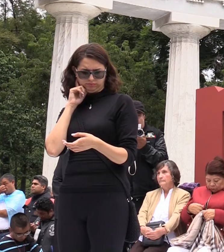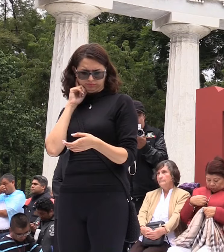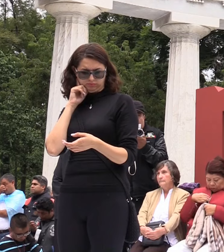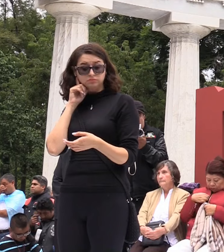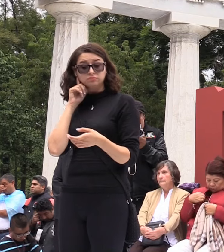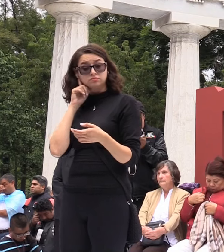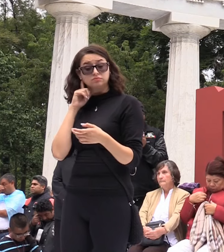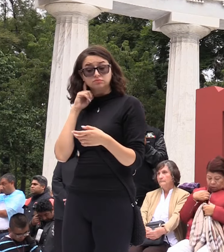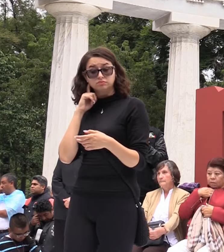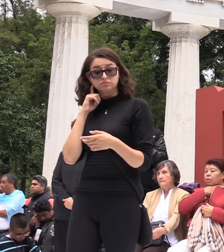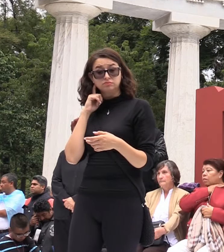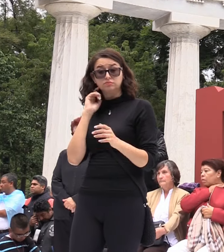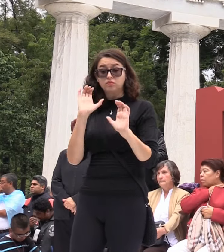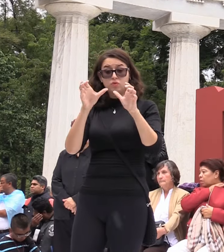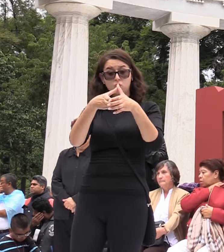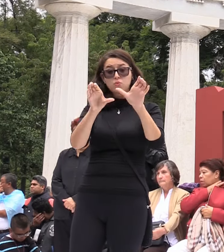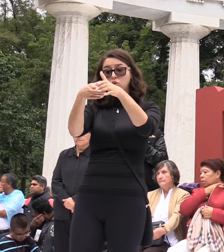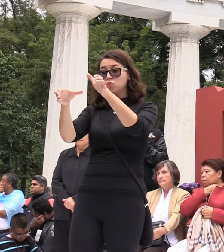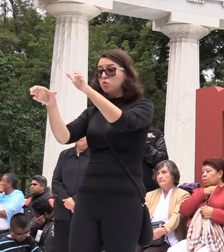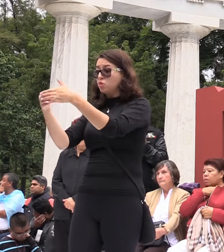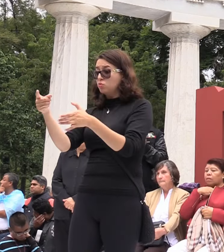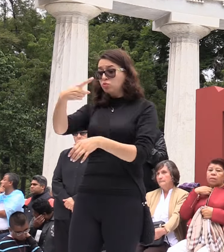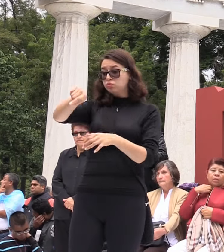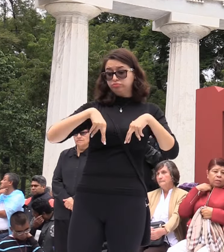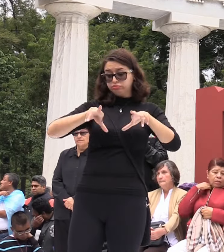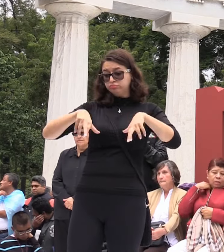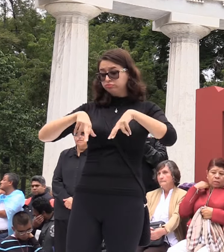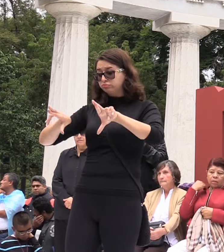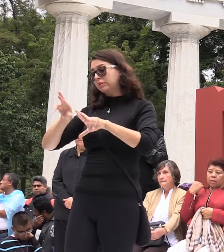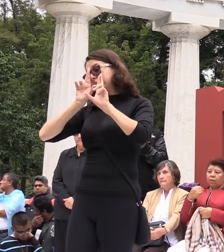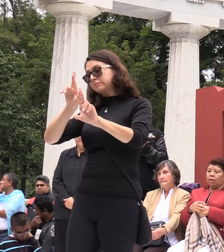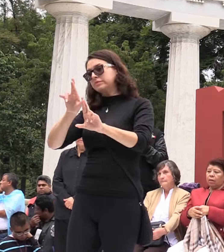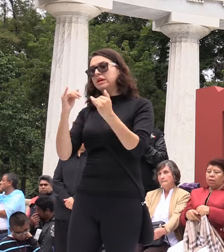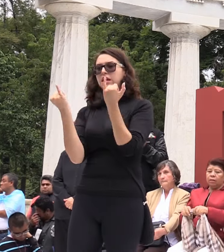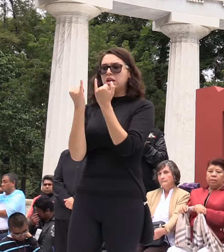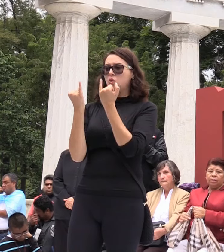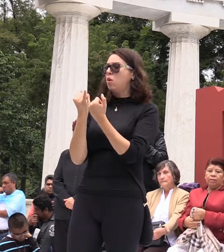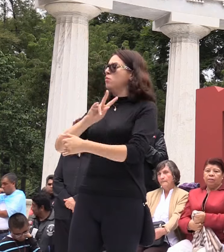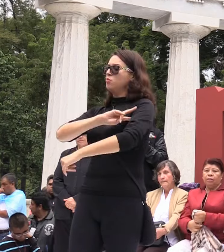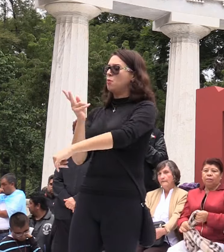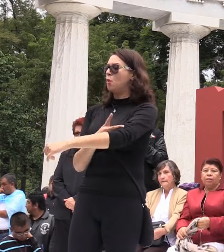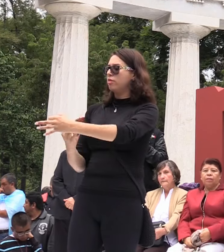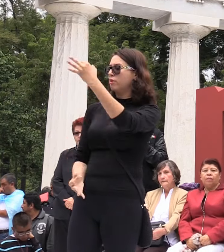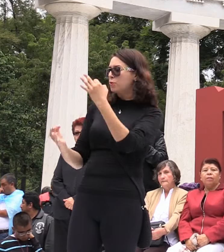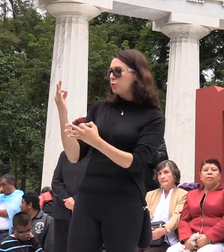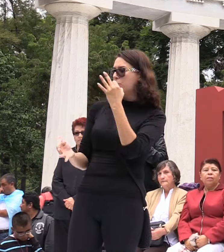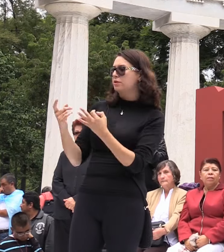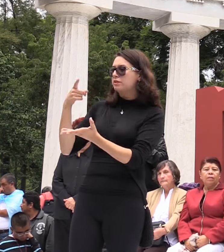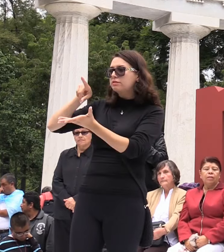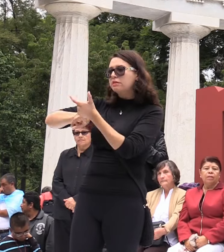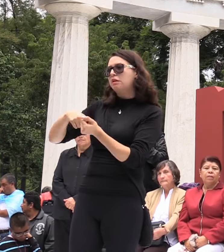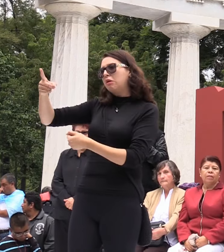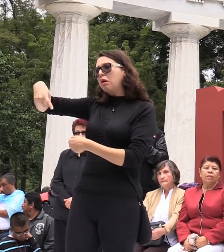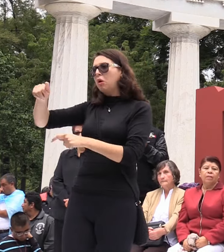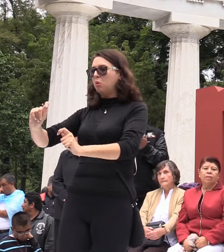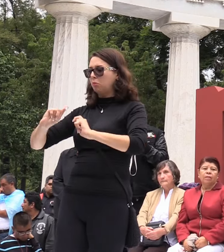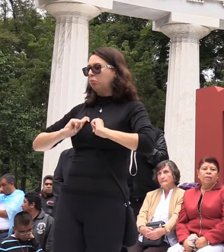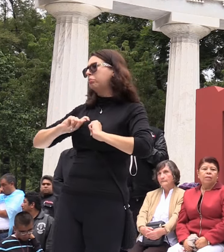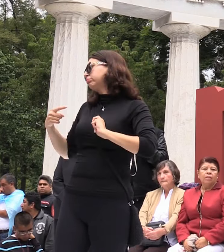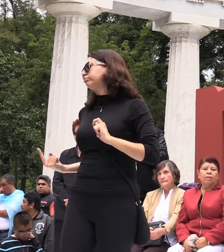que tiene cada grupo parlamentario. Y en la del Poder Judicial, para que no se perpetúe en el